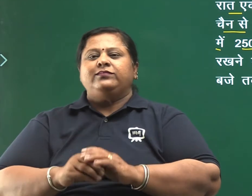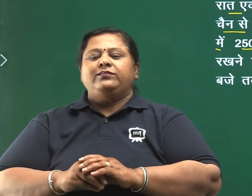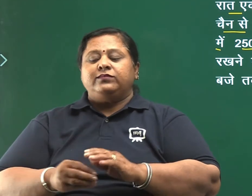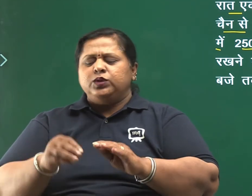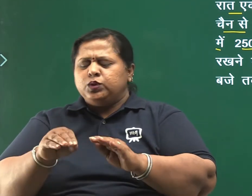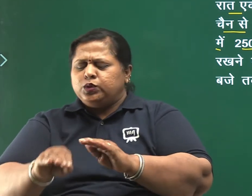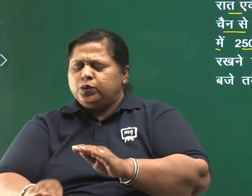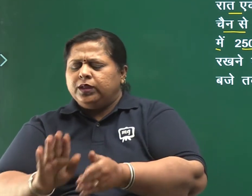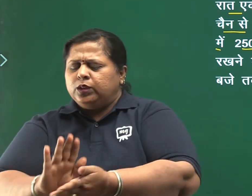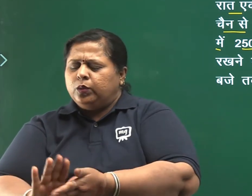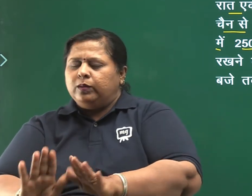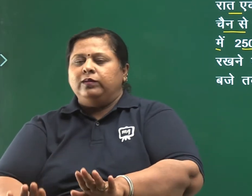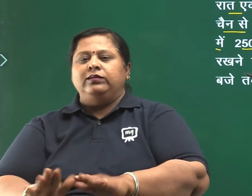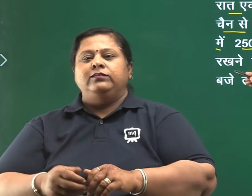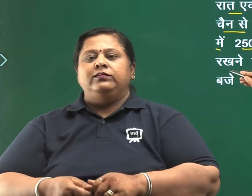ज्यों के त्यों